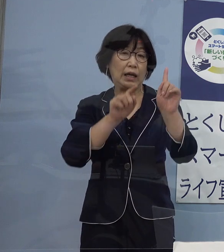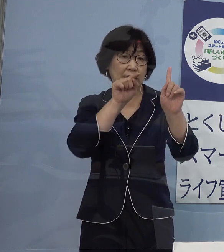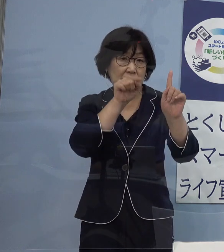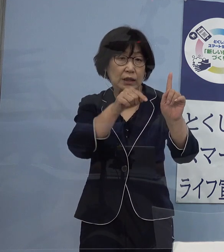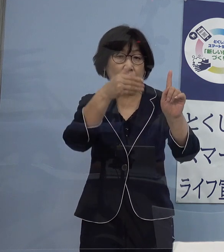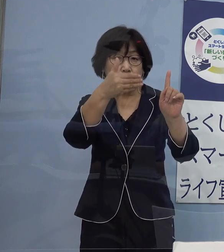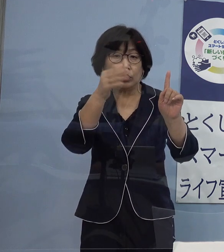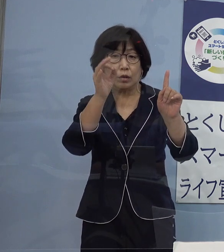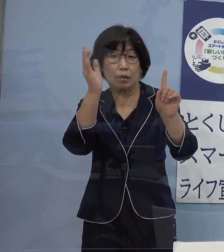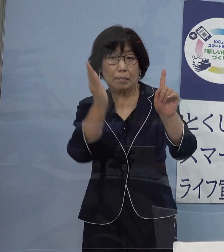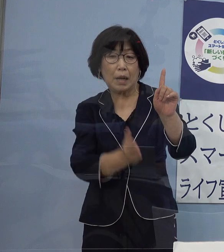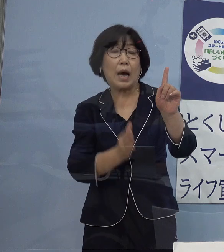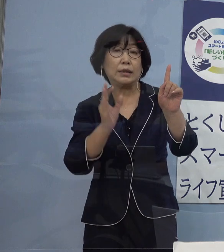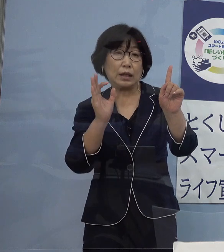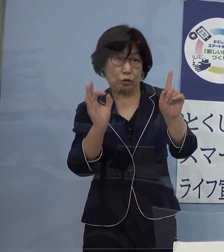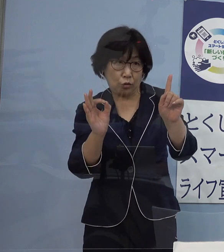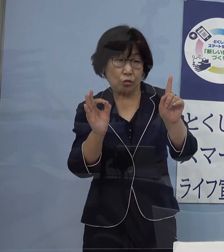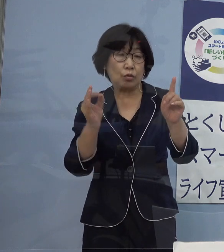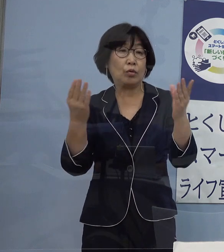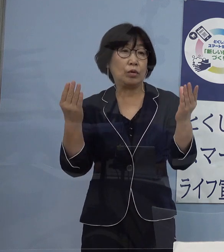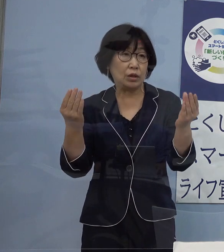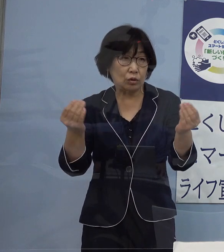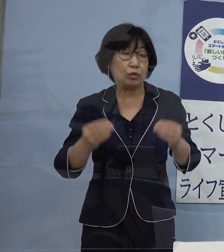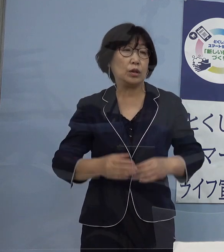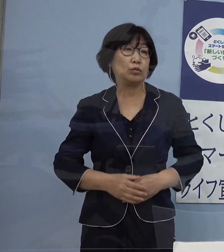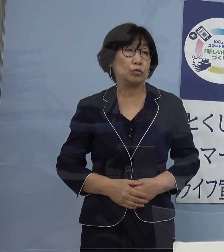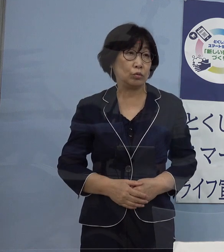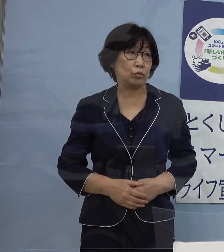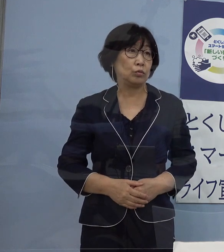1.9% となります。以上です。